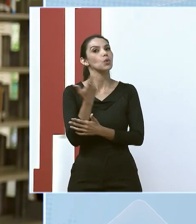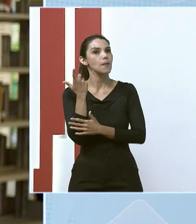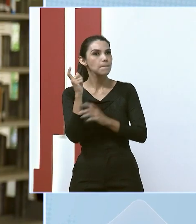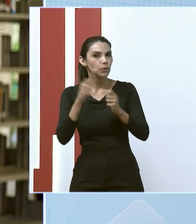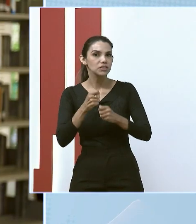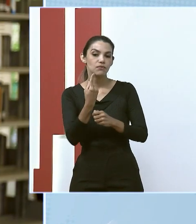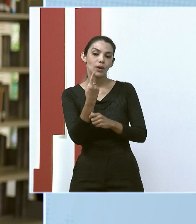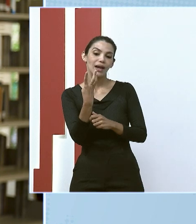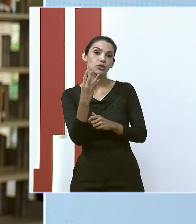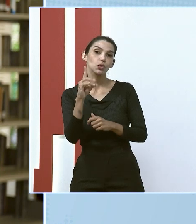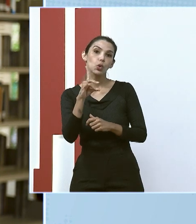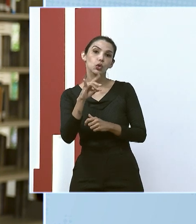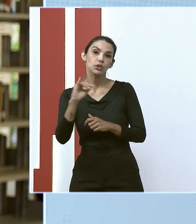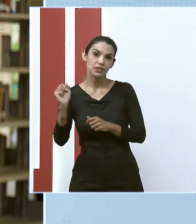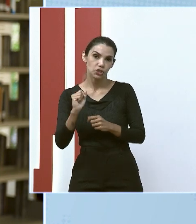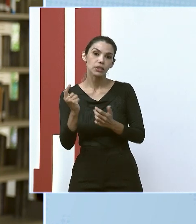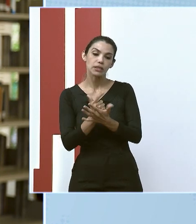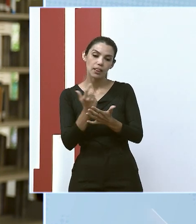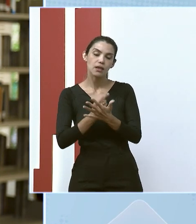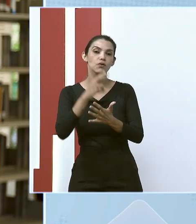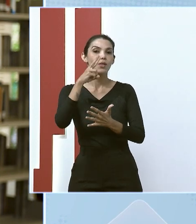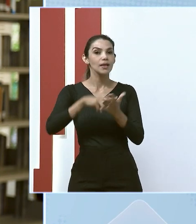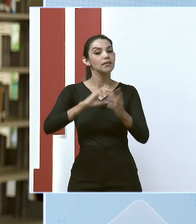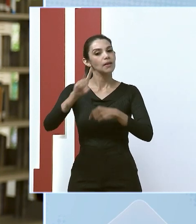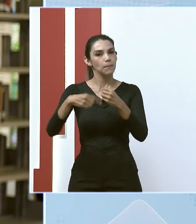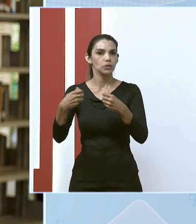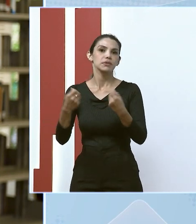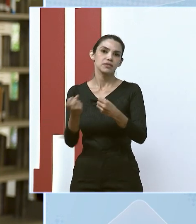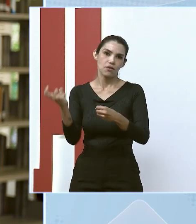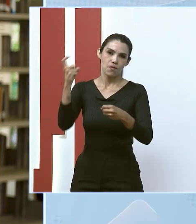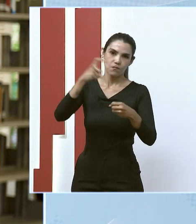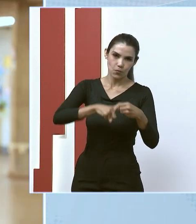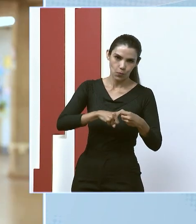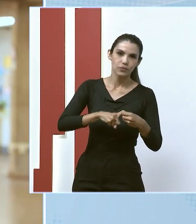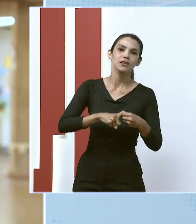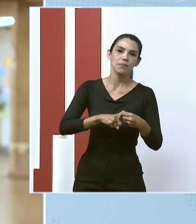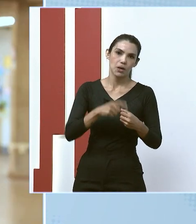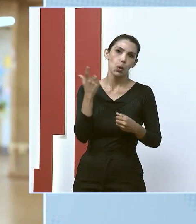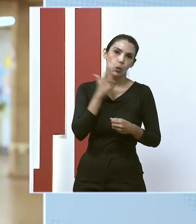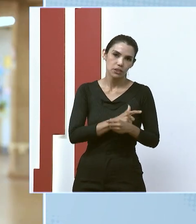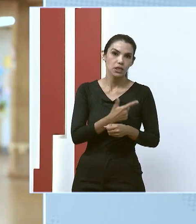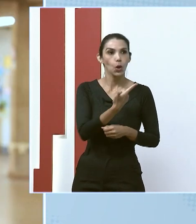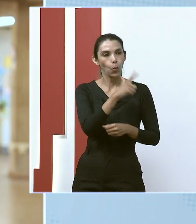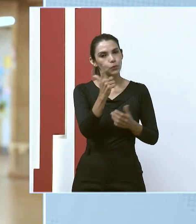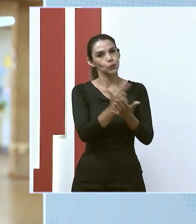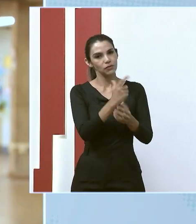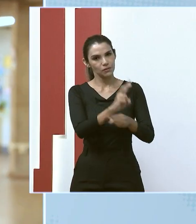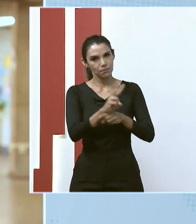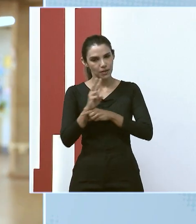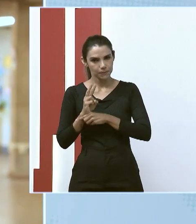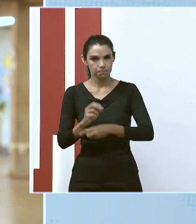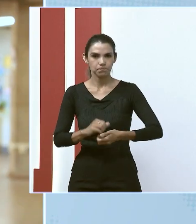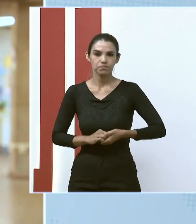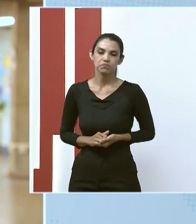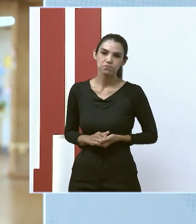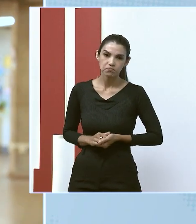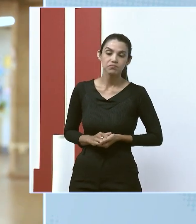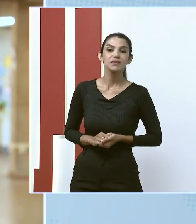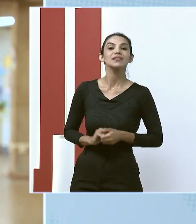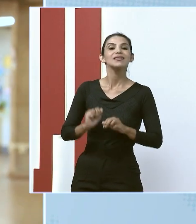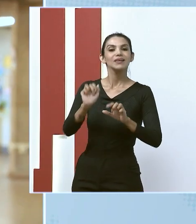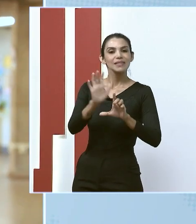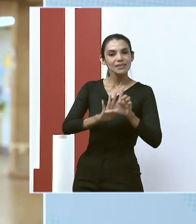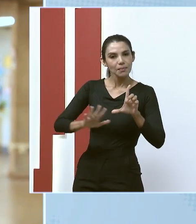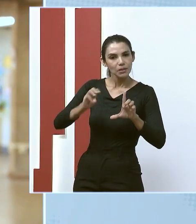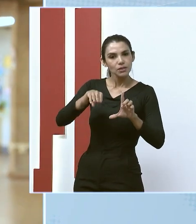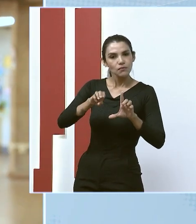você precisa devolver esse título para que você possa fazer um novo empréstimo. A plataforma MEC Livros, tanto quanto algumas outras iniciativas que nós